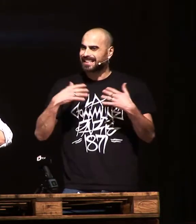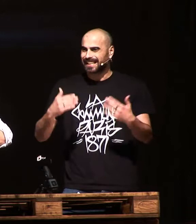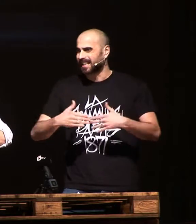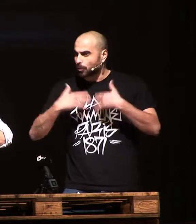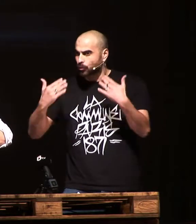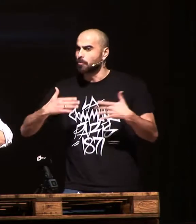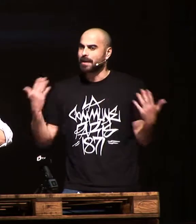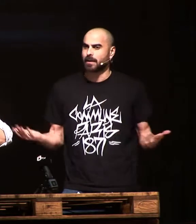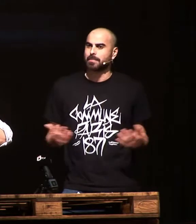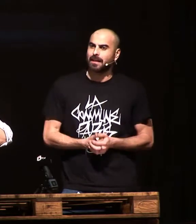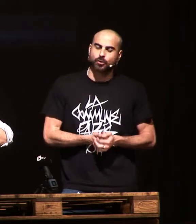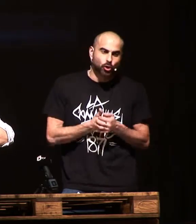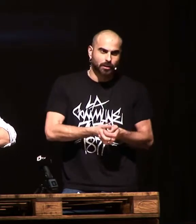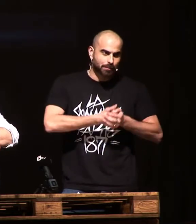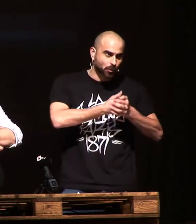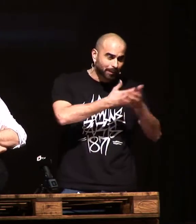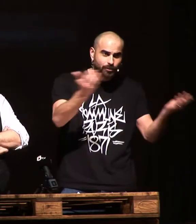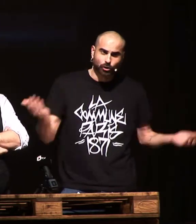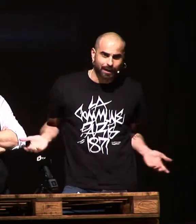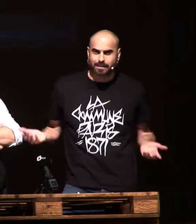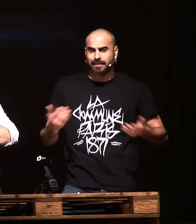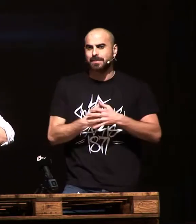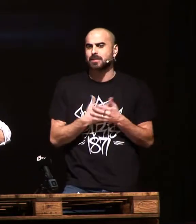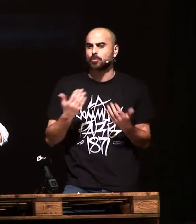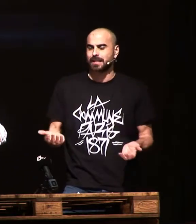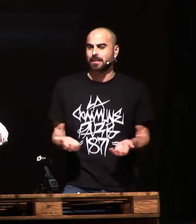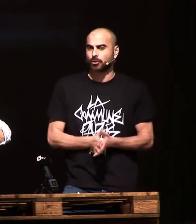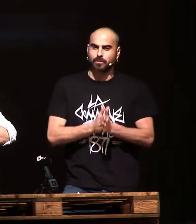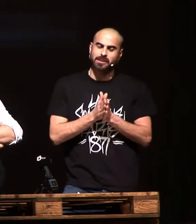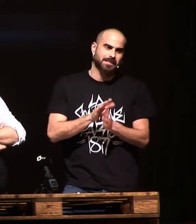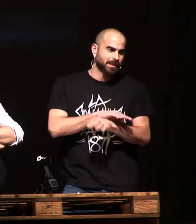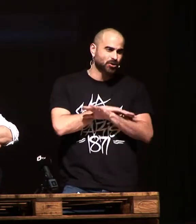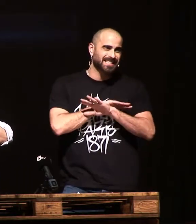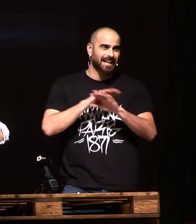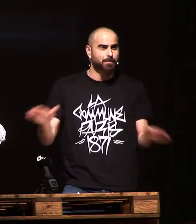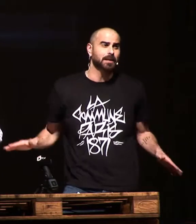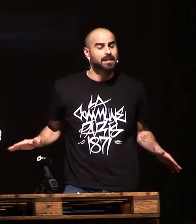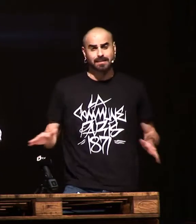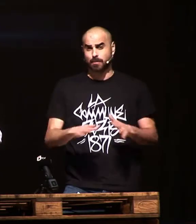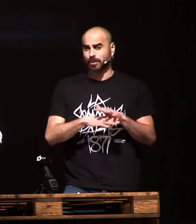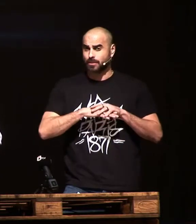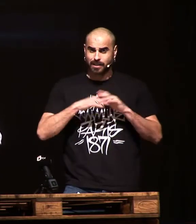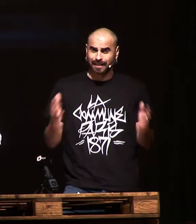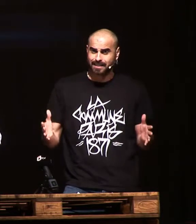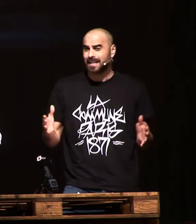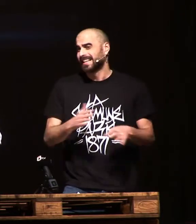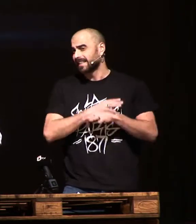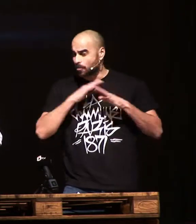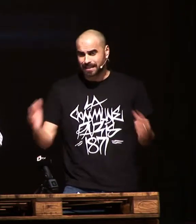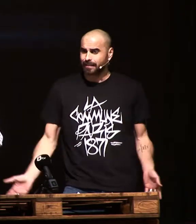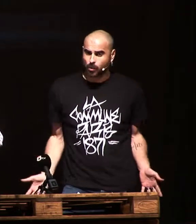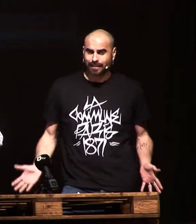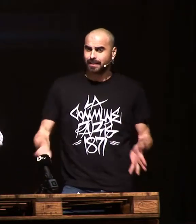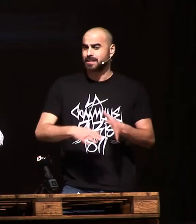que hi hagi aquesta reproducció ampliada del capital i tot, absolutament tot el que necessitem està sotmès a aquesta lògica. Nosaltres pensem que això és execrable, que ens està portant a societats